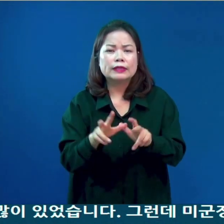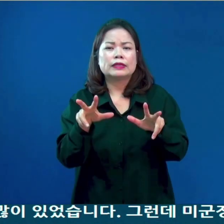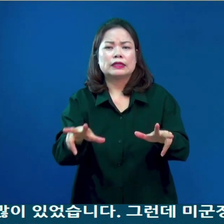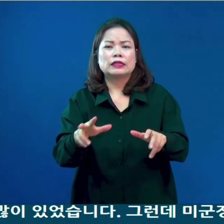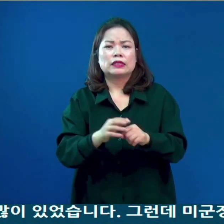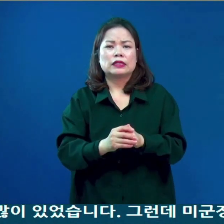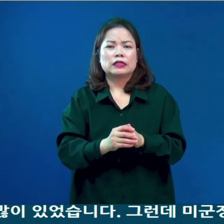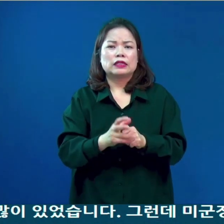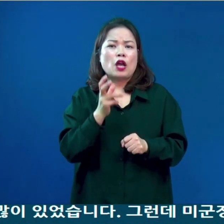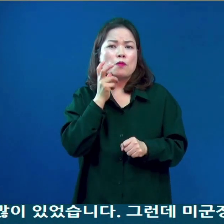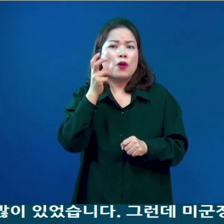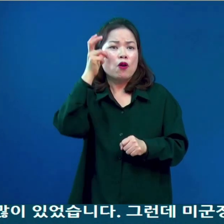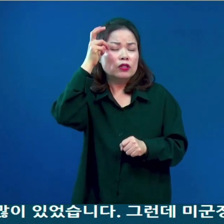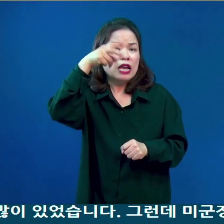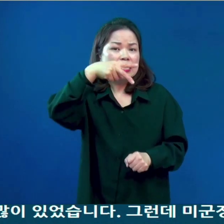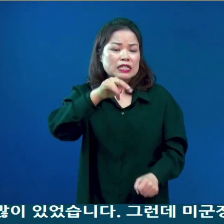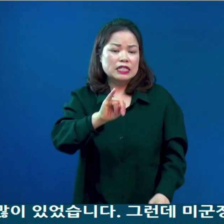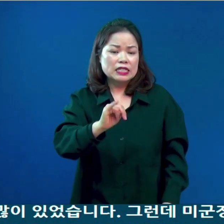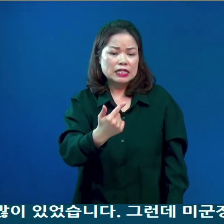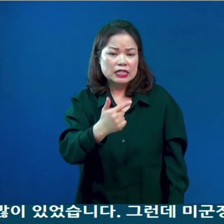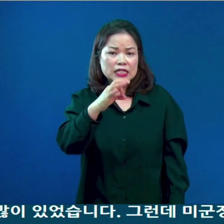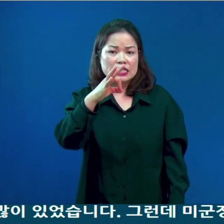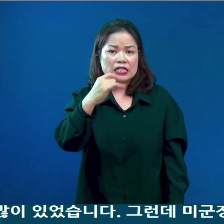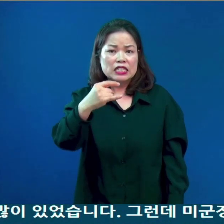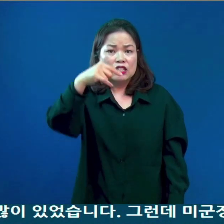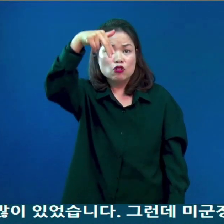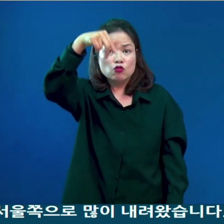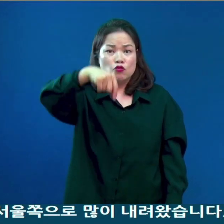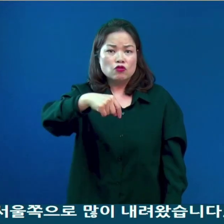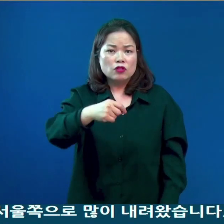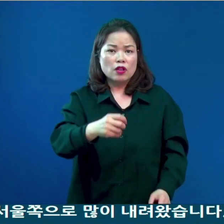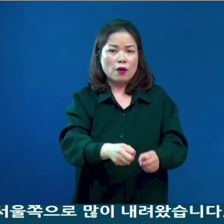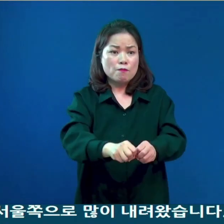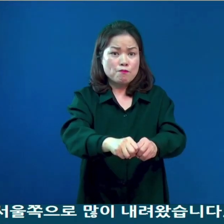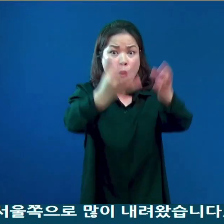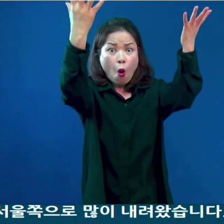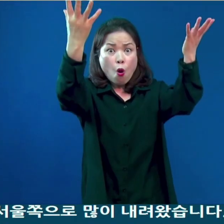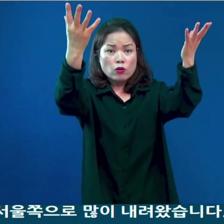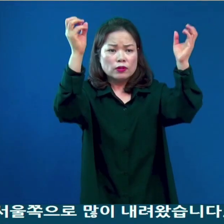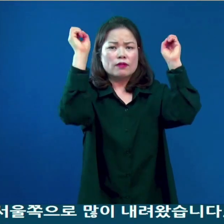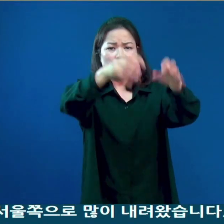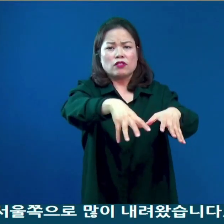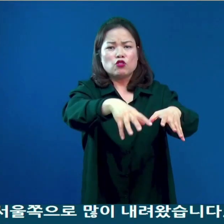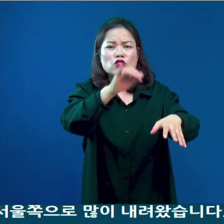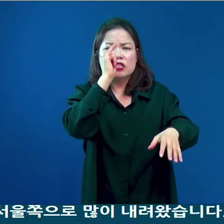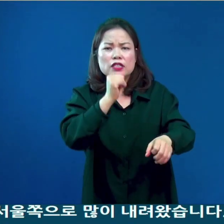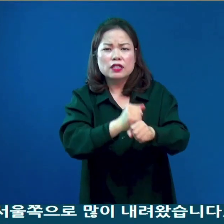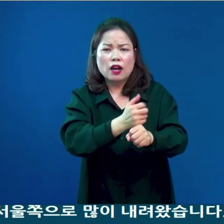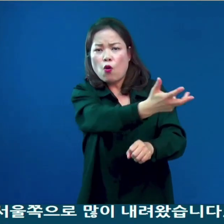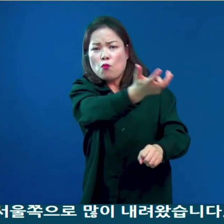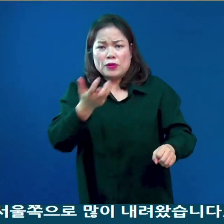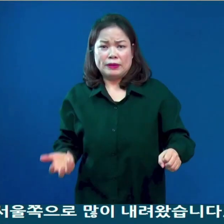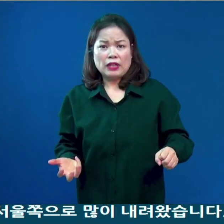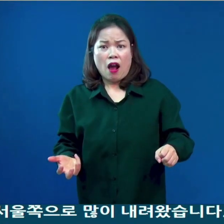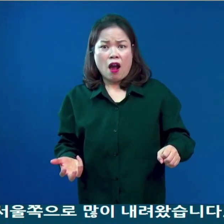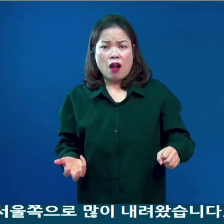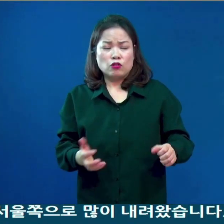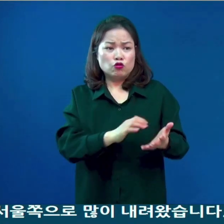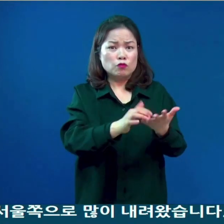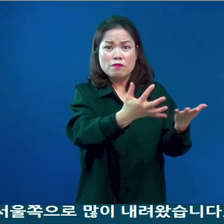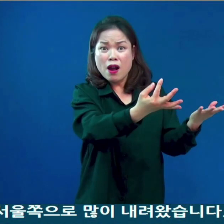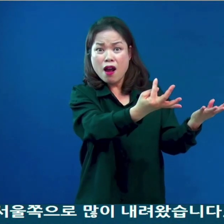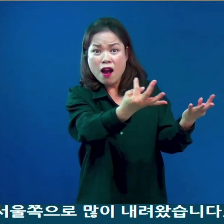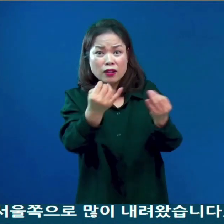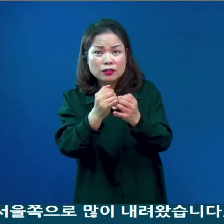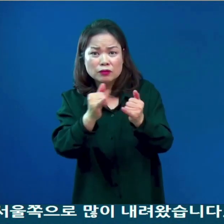이제 평양이나 신의주에 원자탄이 떨어질 수 있으니까 내려가십시다 이렇게 한 거예요. 그래서 수많은